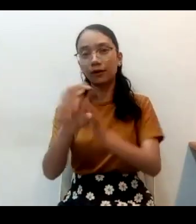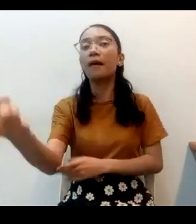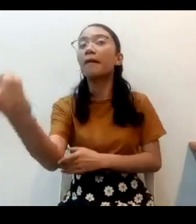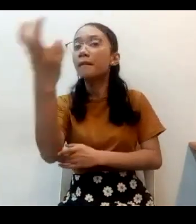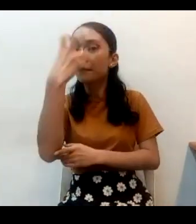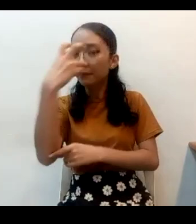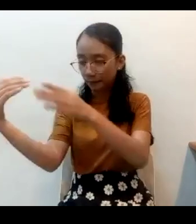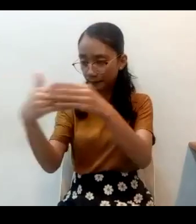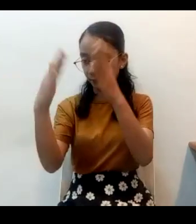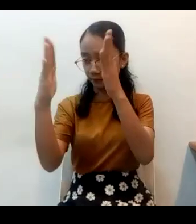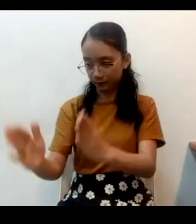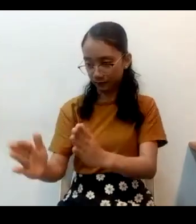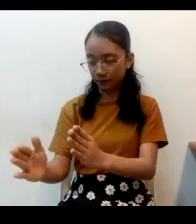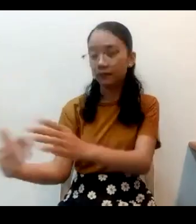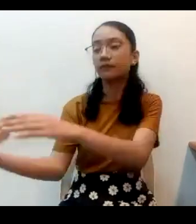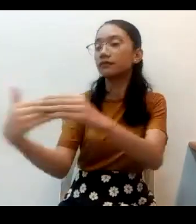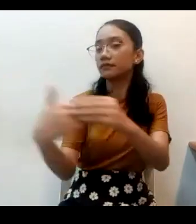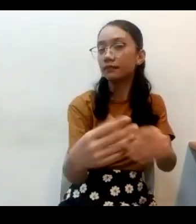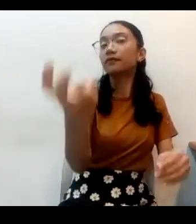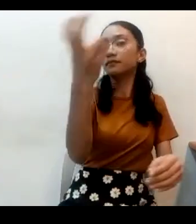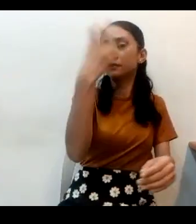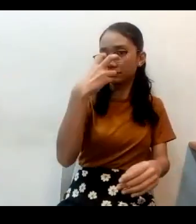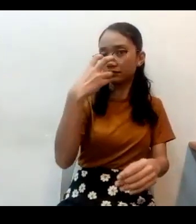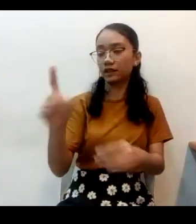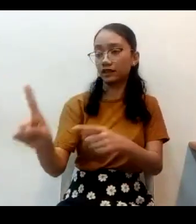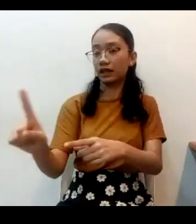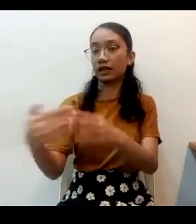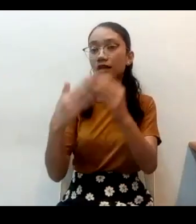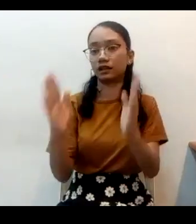yung bulag na taga-akay ay inaakay yung isang bulag?